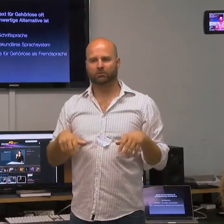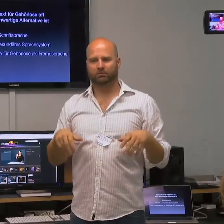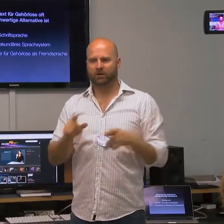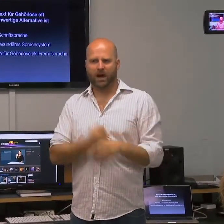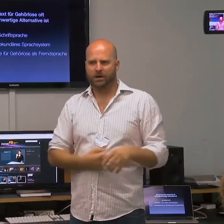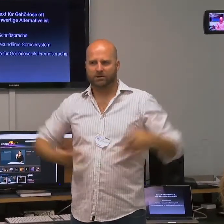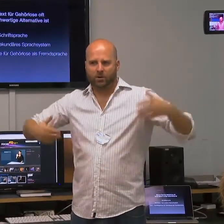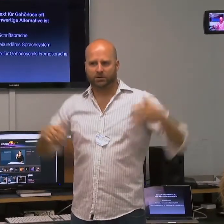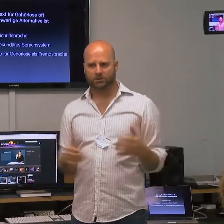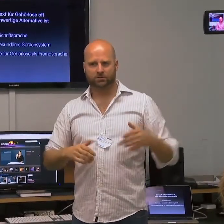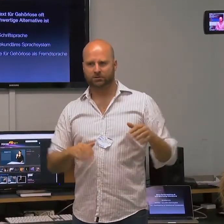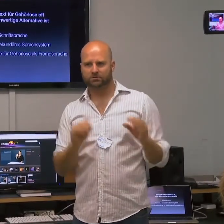Sprachentwicklungszentrum im Gehirn. Also